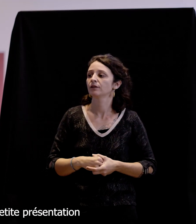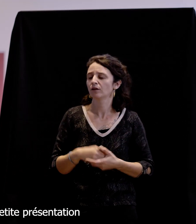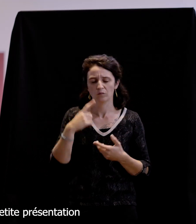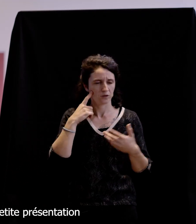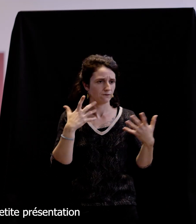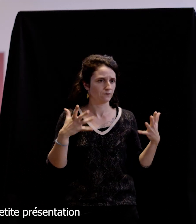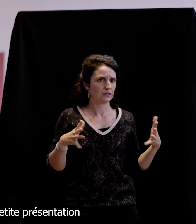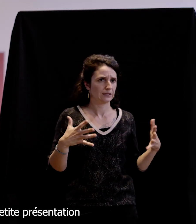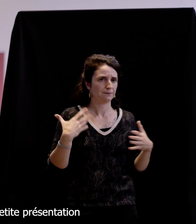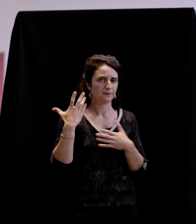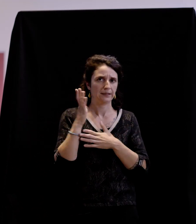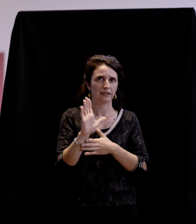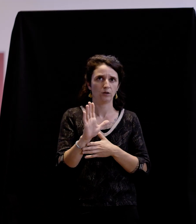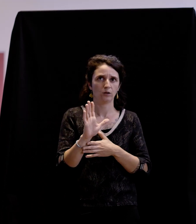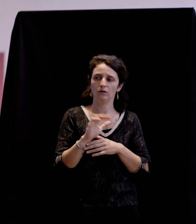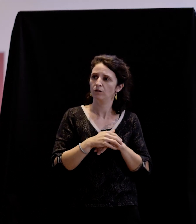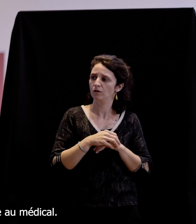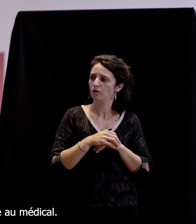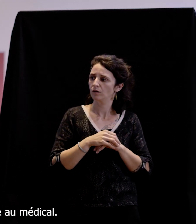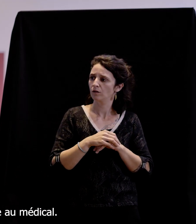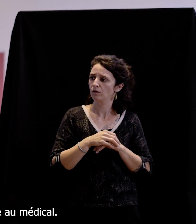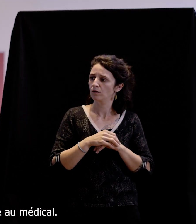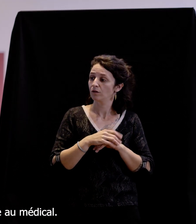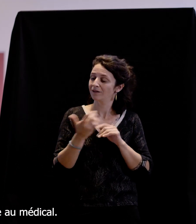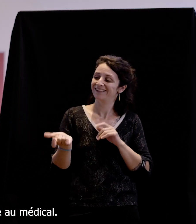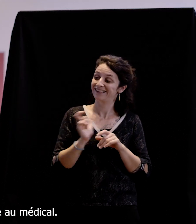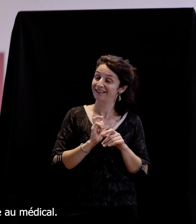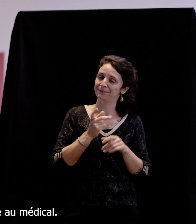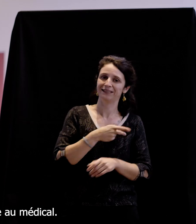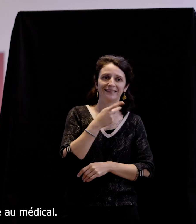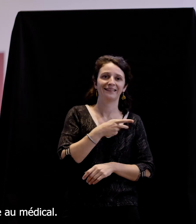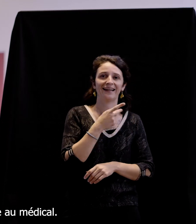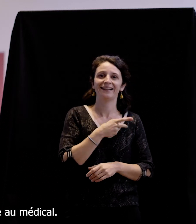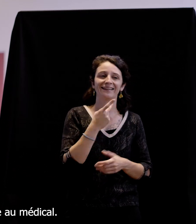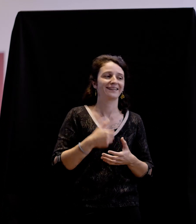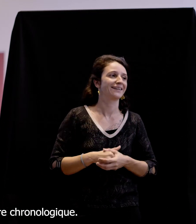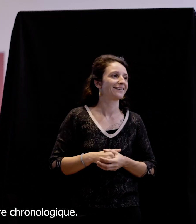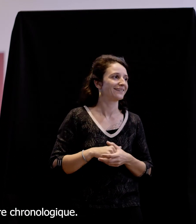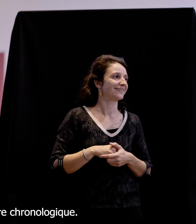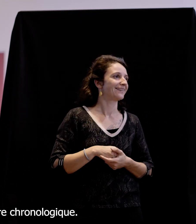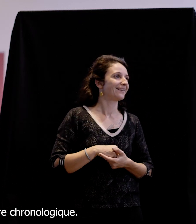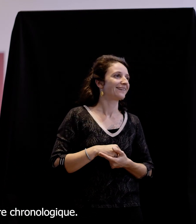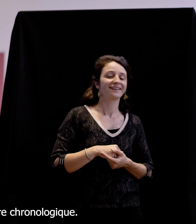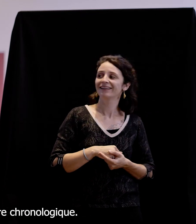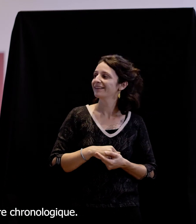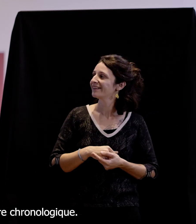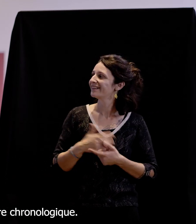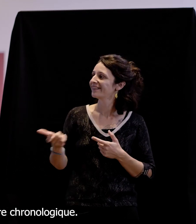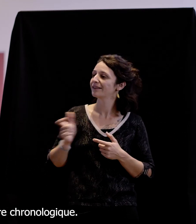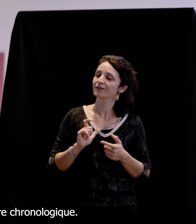cette petite présentation et qu'on repasse au médical. On l'a fait dans l'ordre